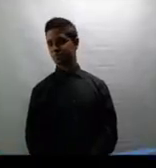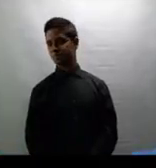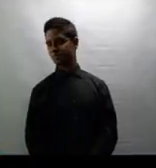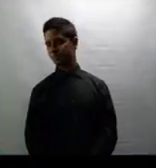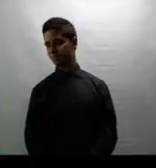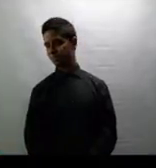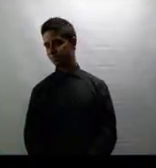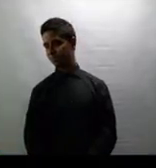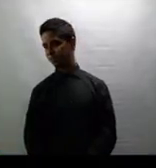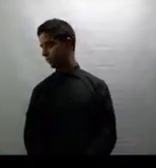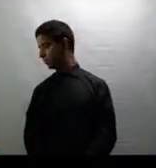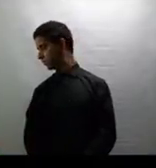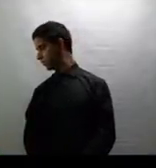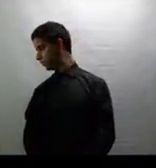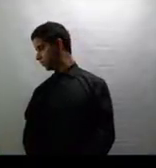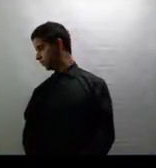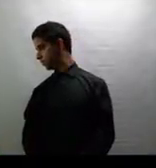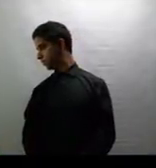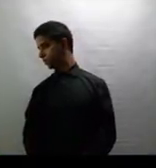y